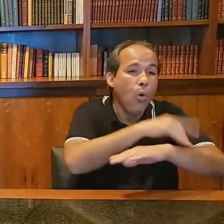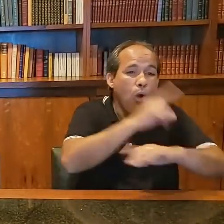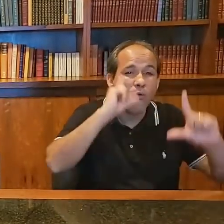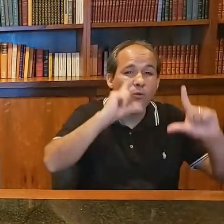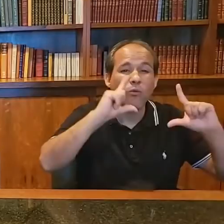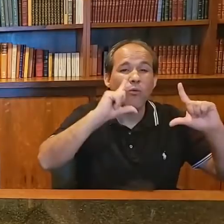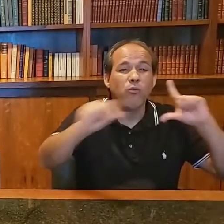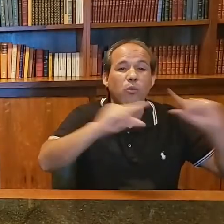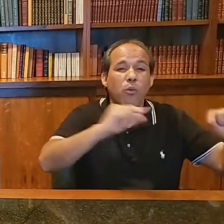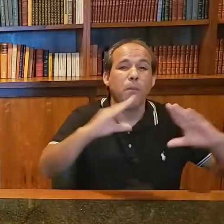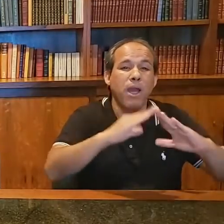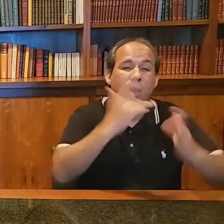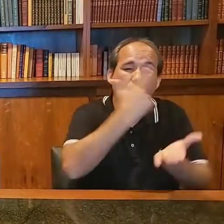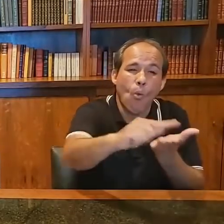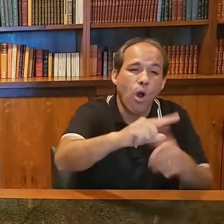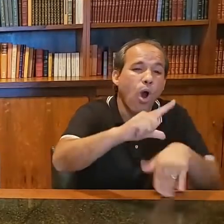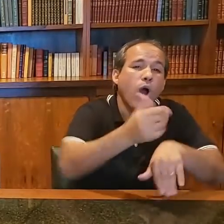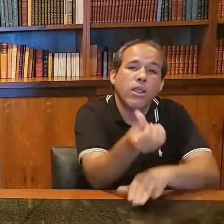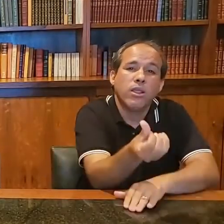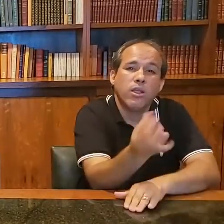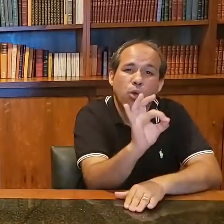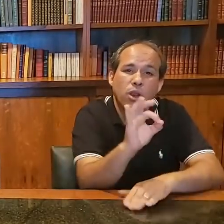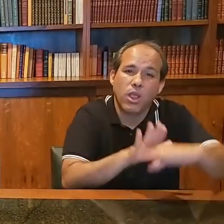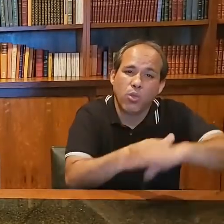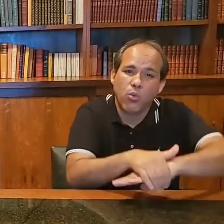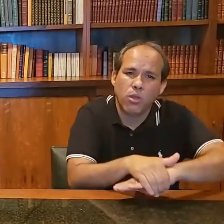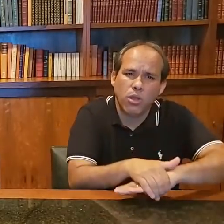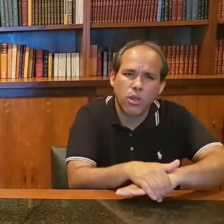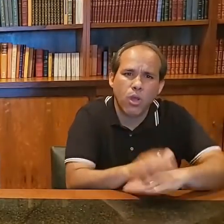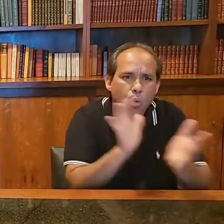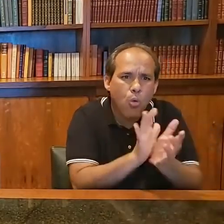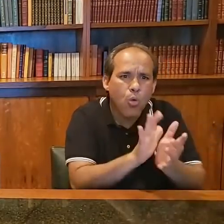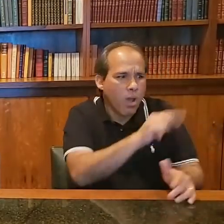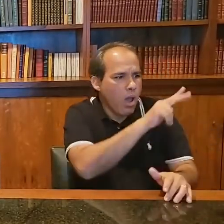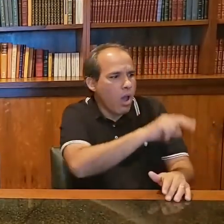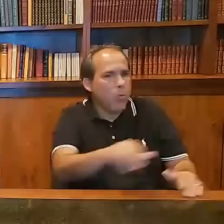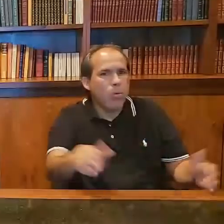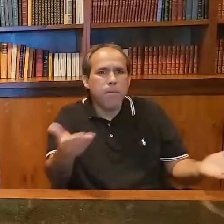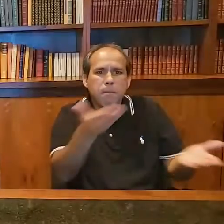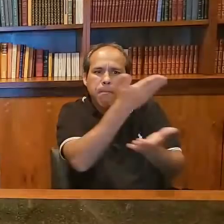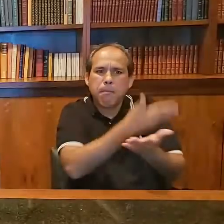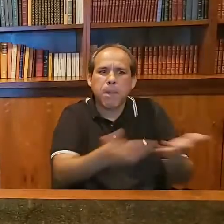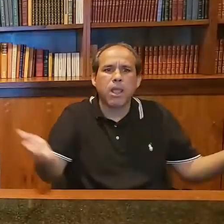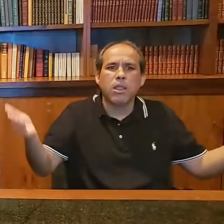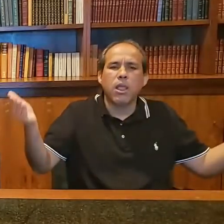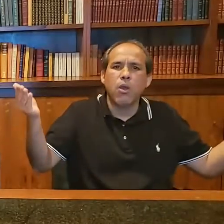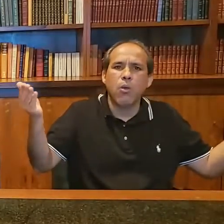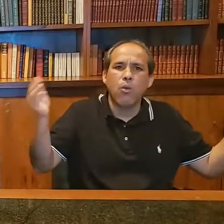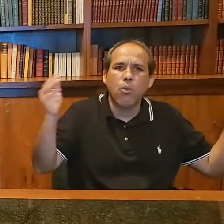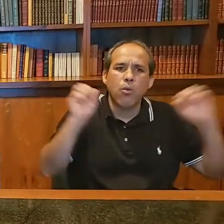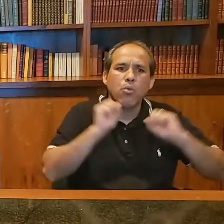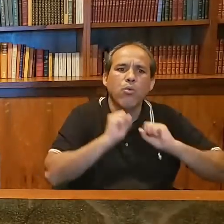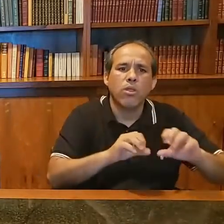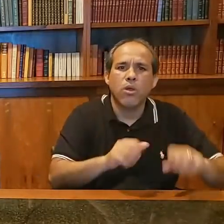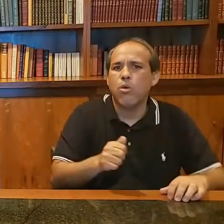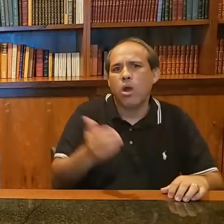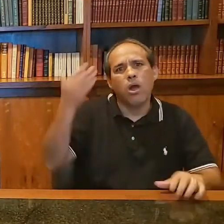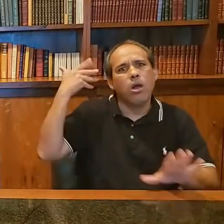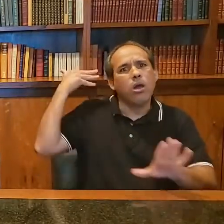Então, o que a garotada perdeu com a educação, que já não era de boa qualidade, não se encontra aí